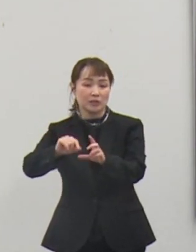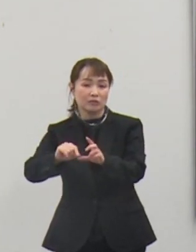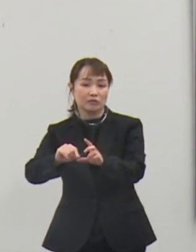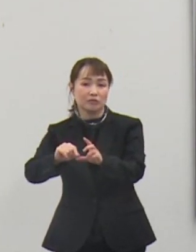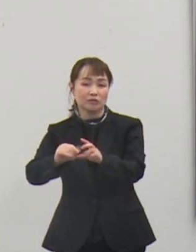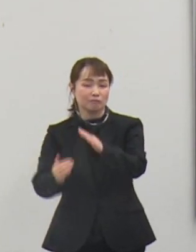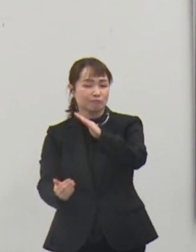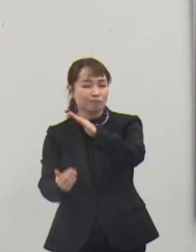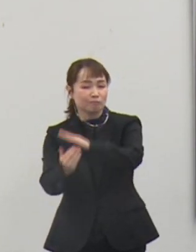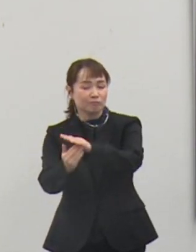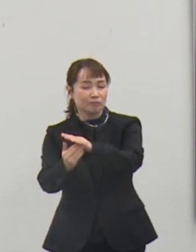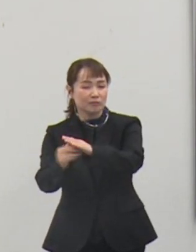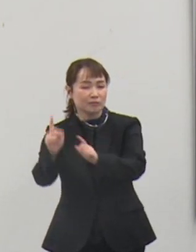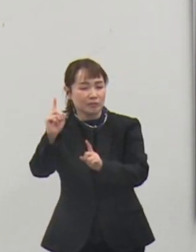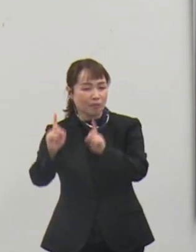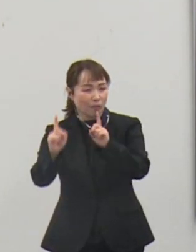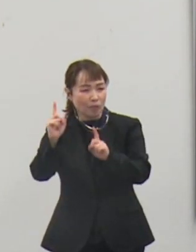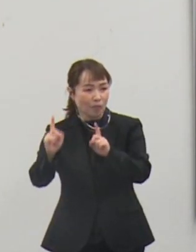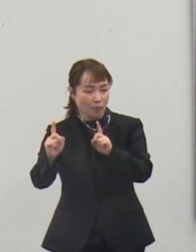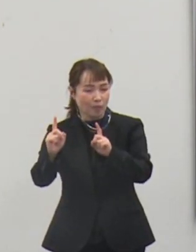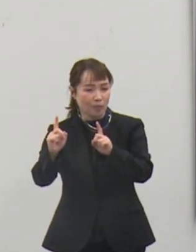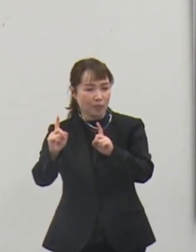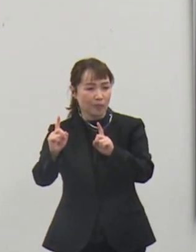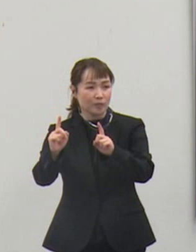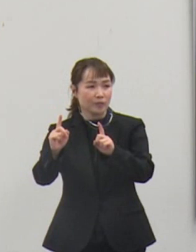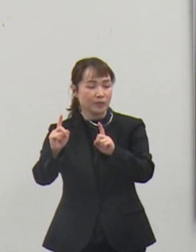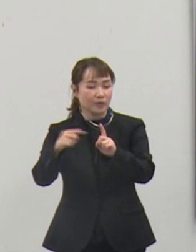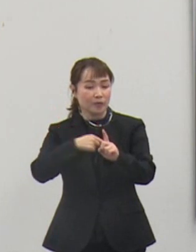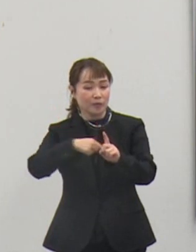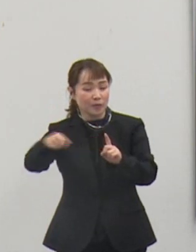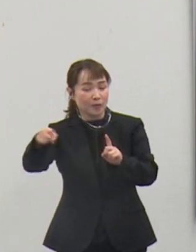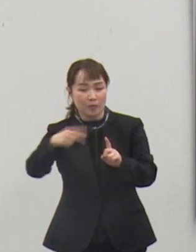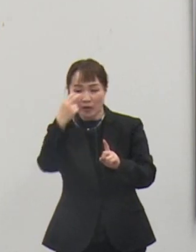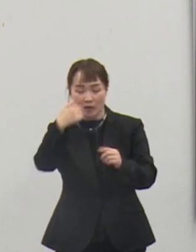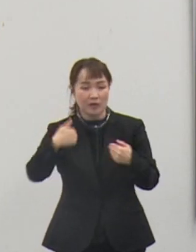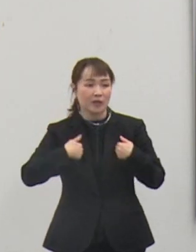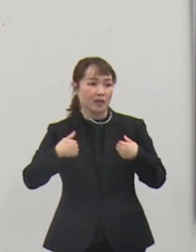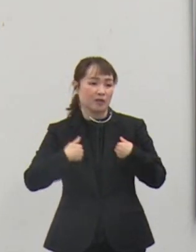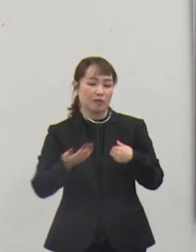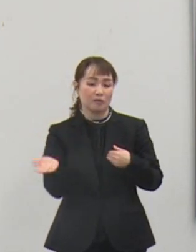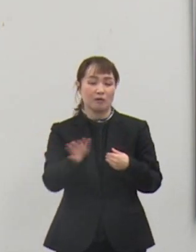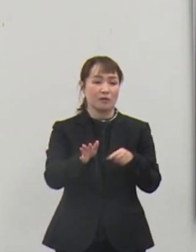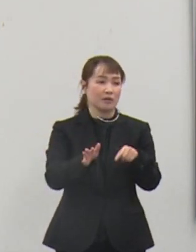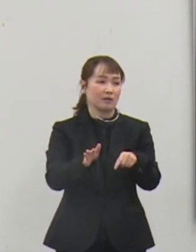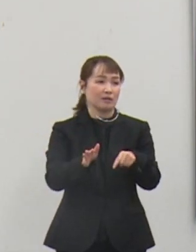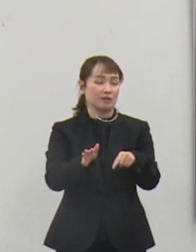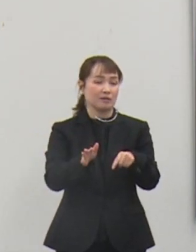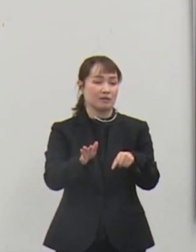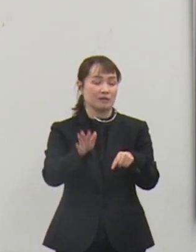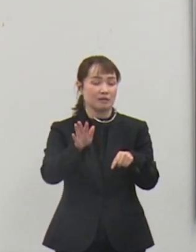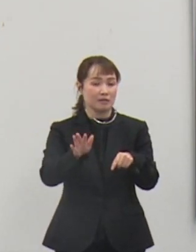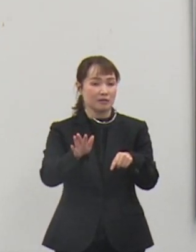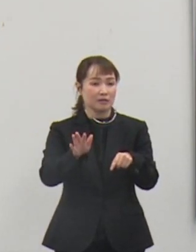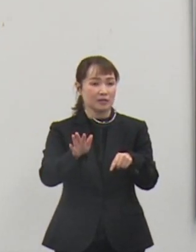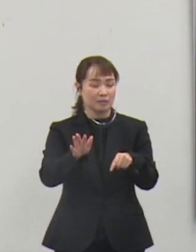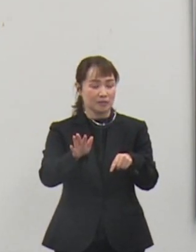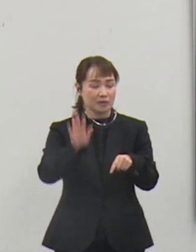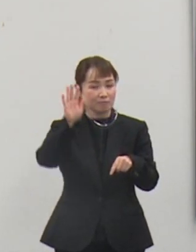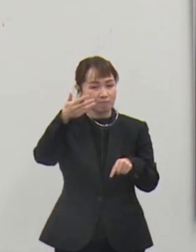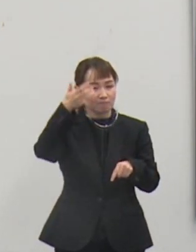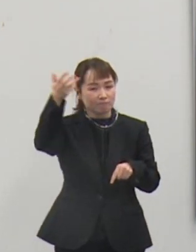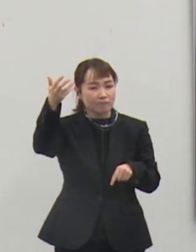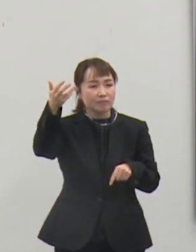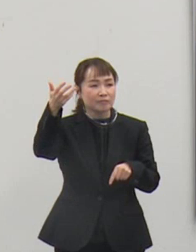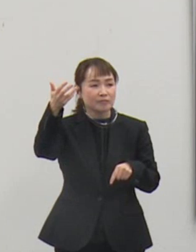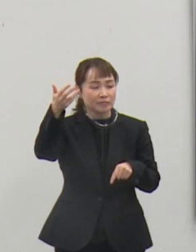するかどうかといったようなですね、予測ツールが加わるといったことで、さらにそういったことが可能になるんじゃないかなというふうに思っ